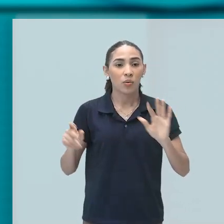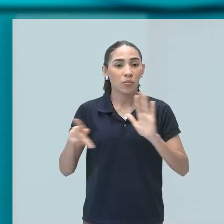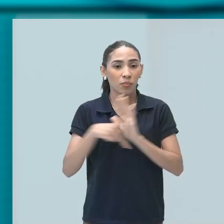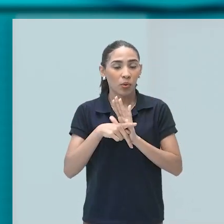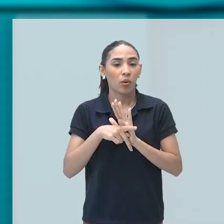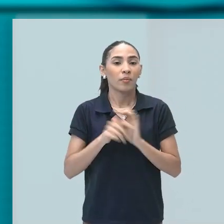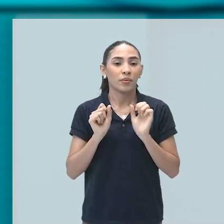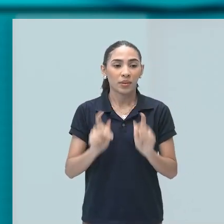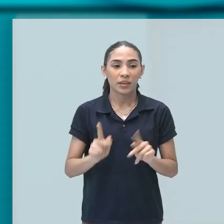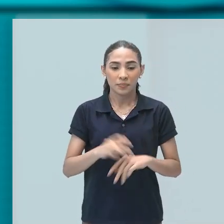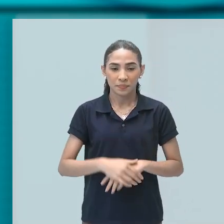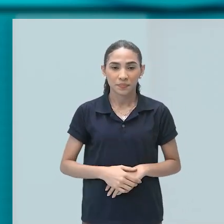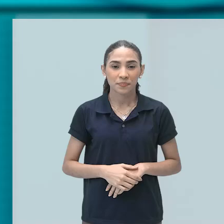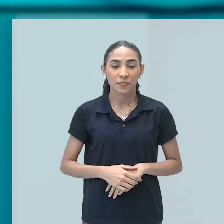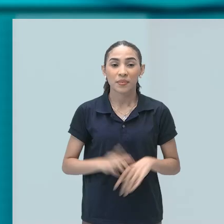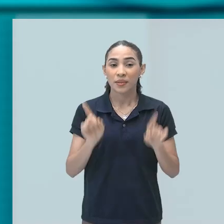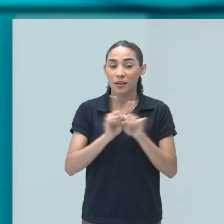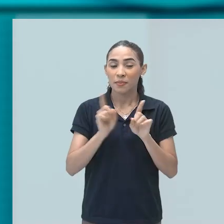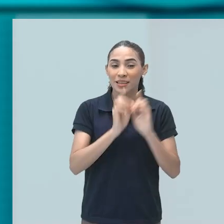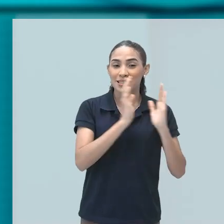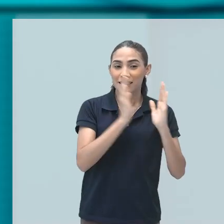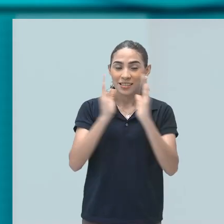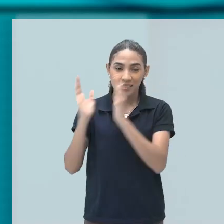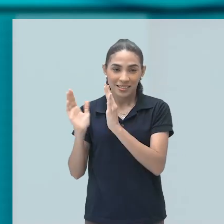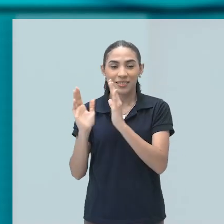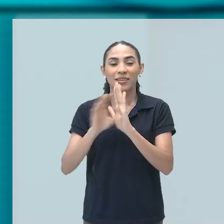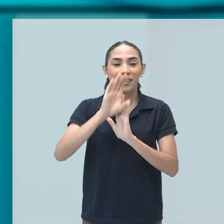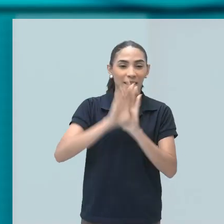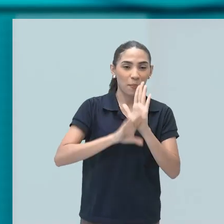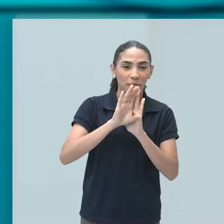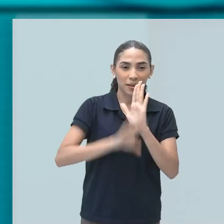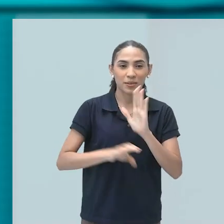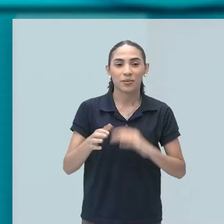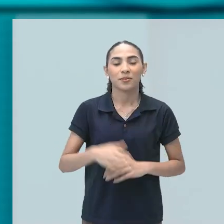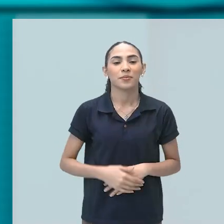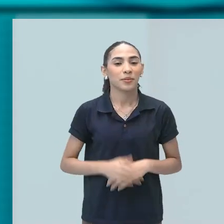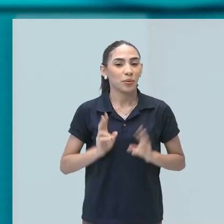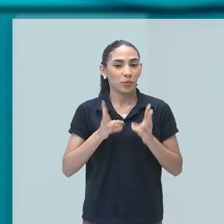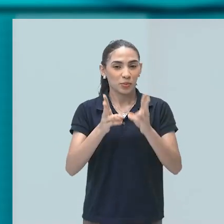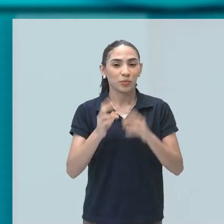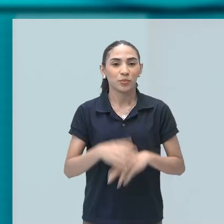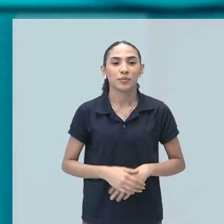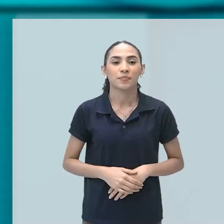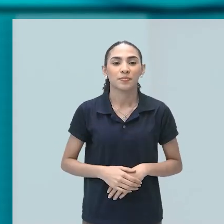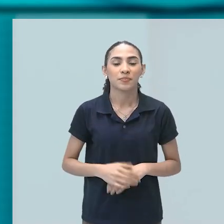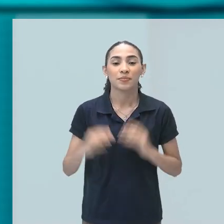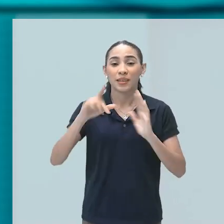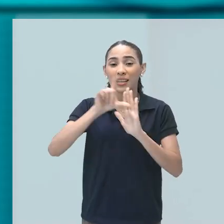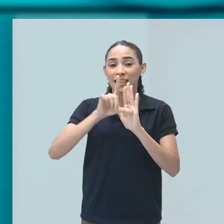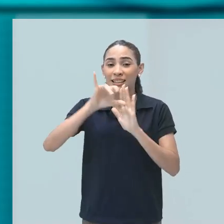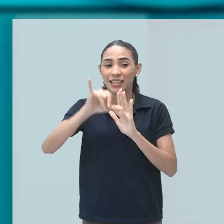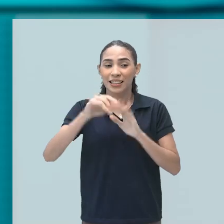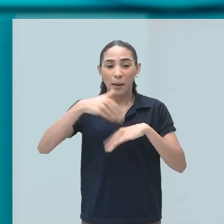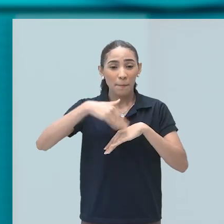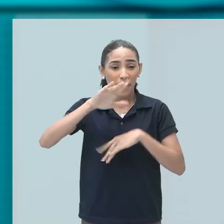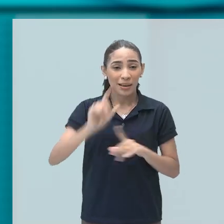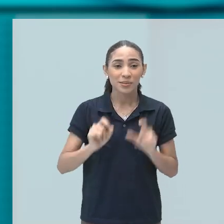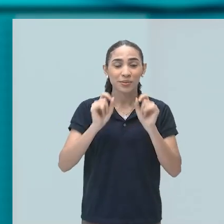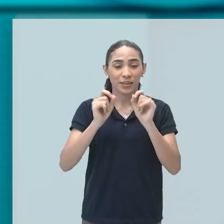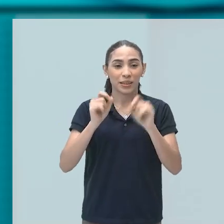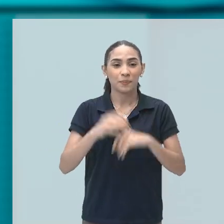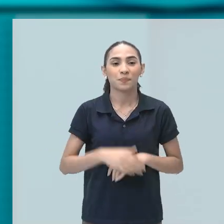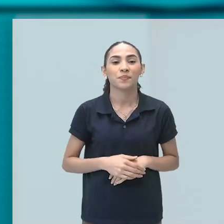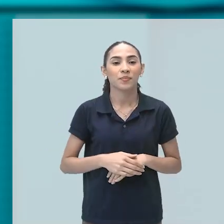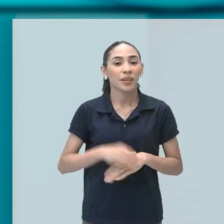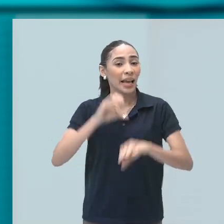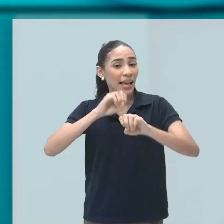seu lugarzinho, ali na sua seção, ali no seu capítulo e assim por diante. Leis assim são como as leis que regem